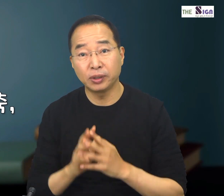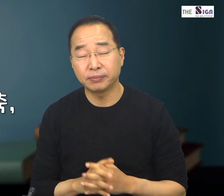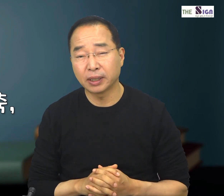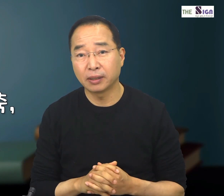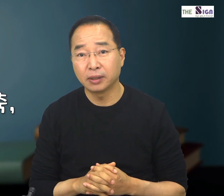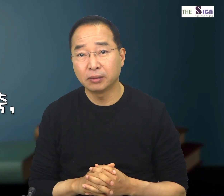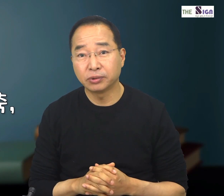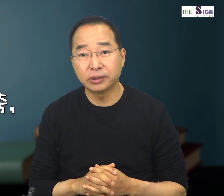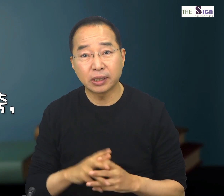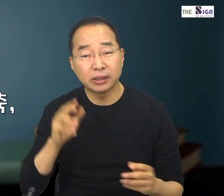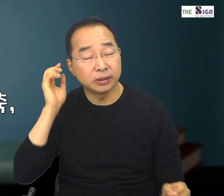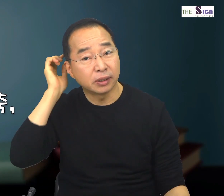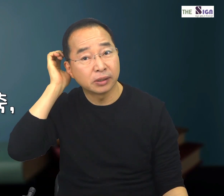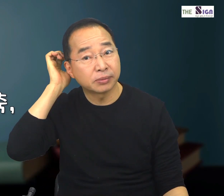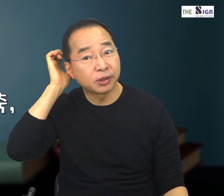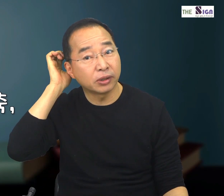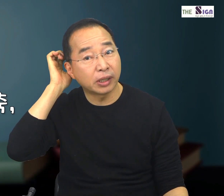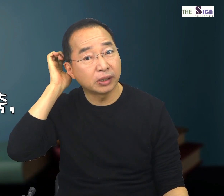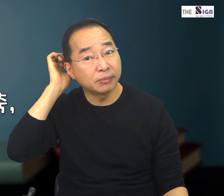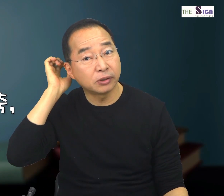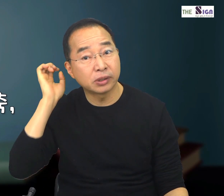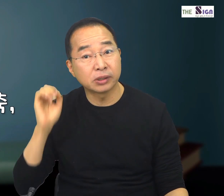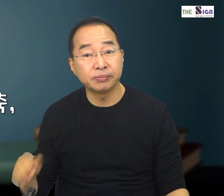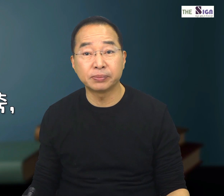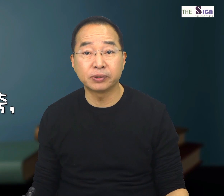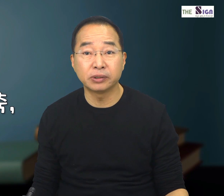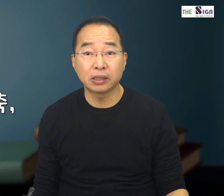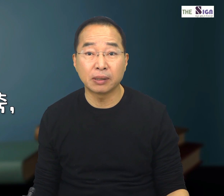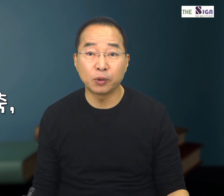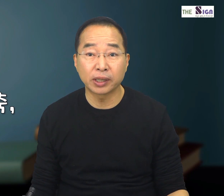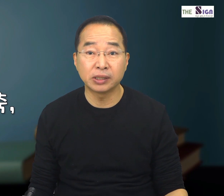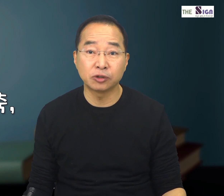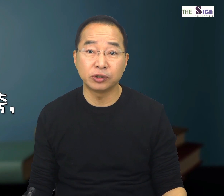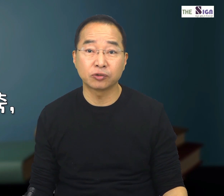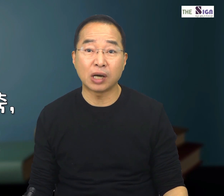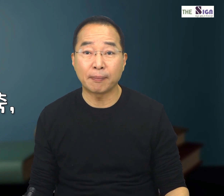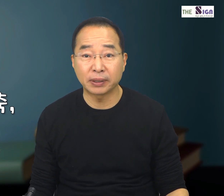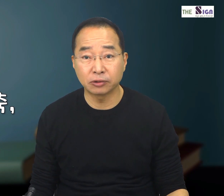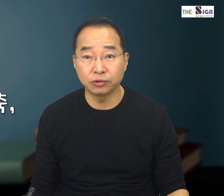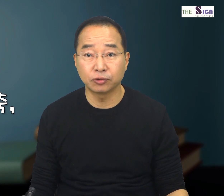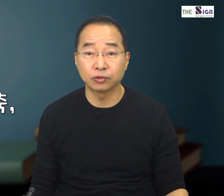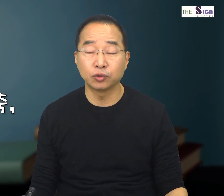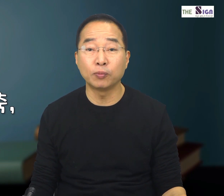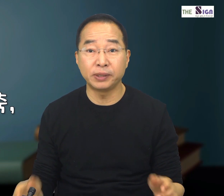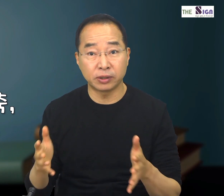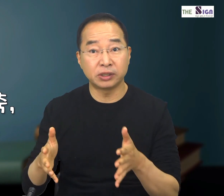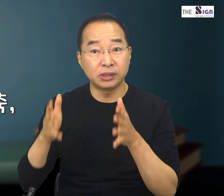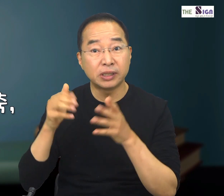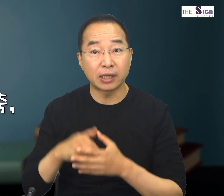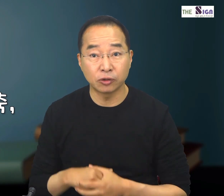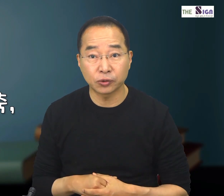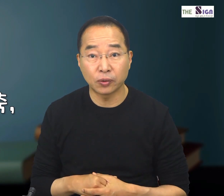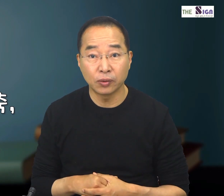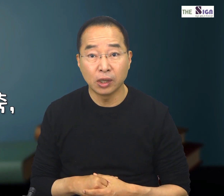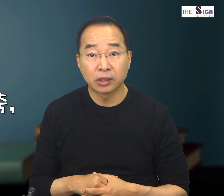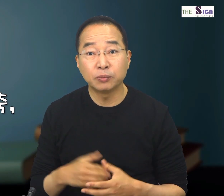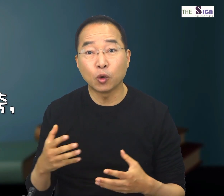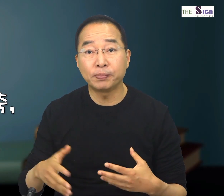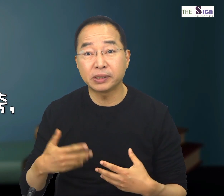표현입니다. 문제는 지금 현대화되면서 지금 집들을 다 네모나게 지고 있고 아파트도 그렇고 높이 이렇게 짓는다는 거죠. 그럼 높이